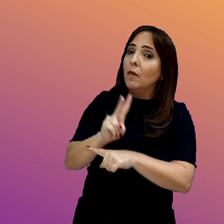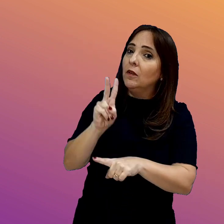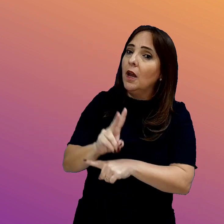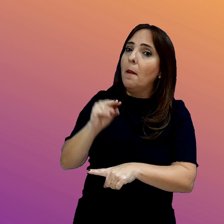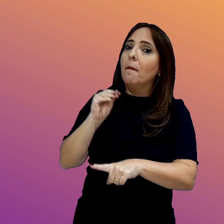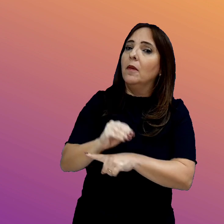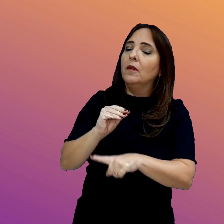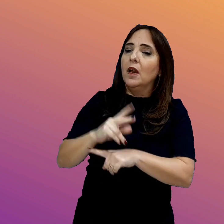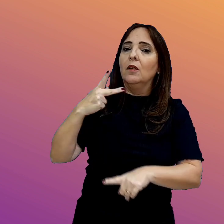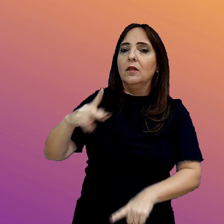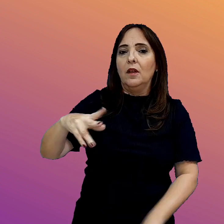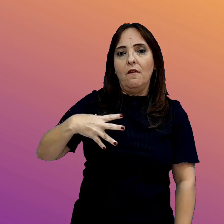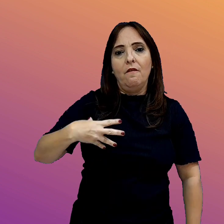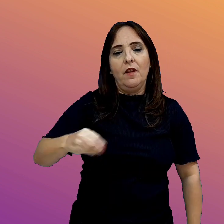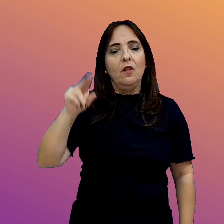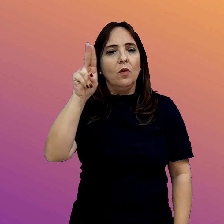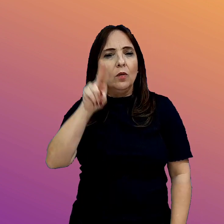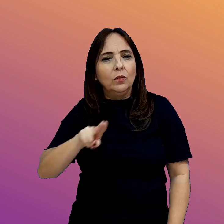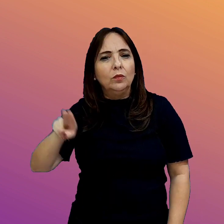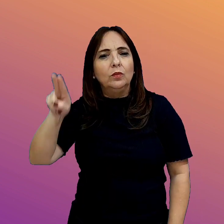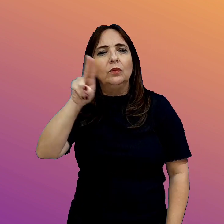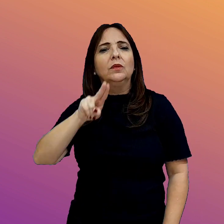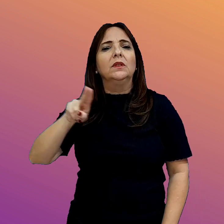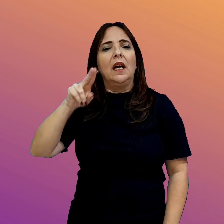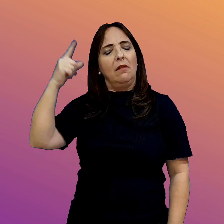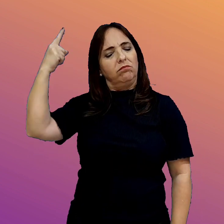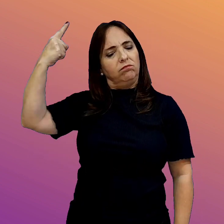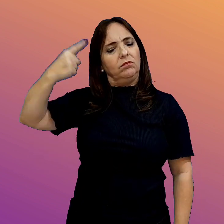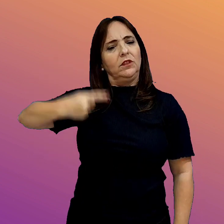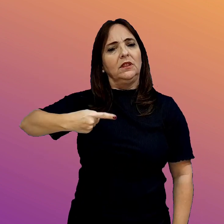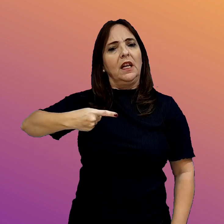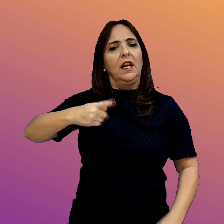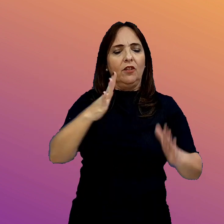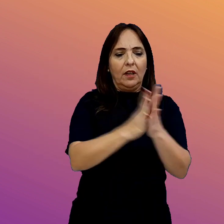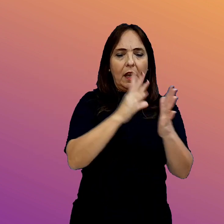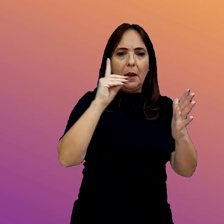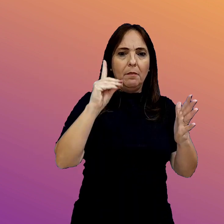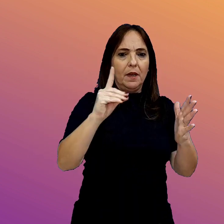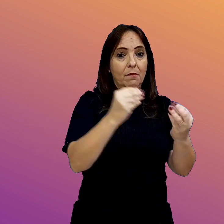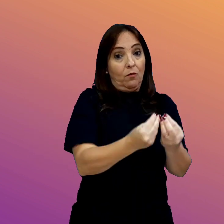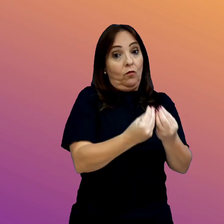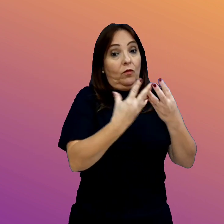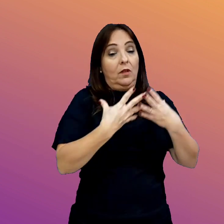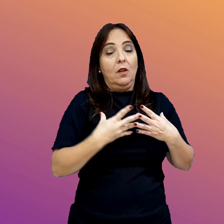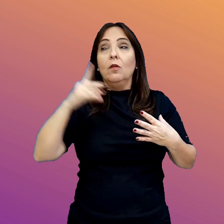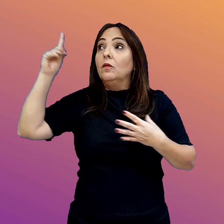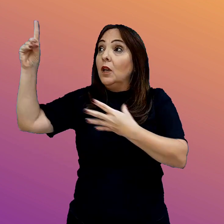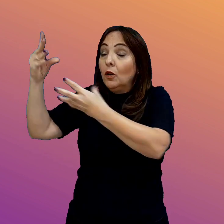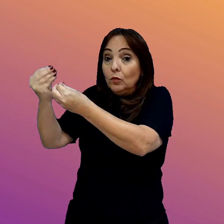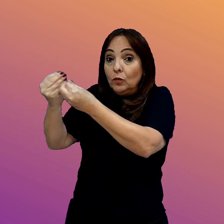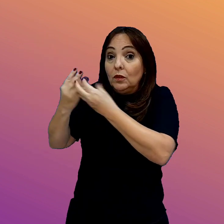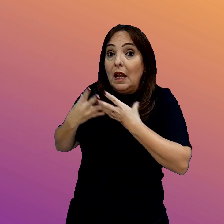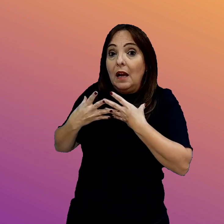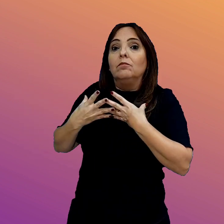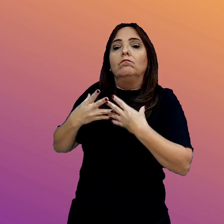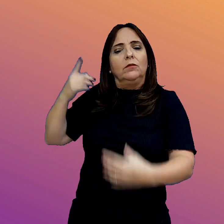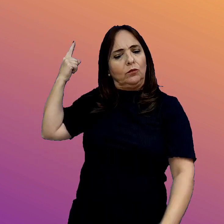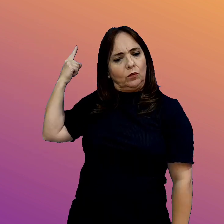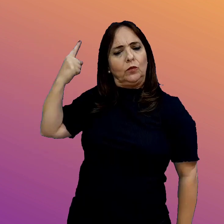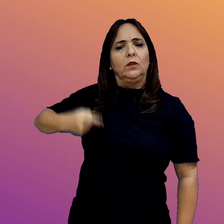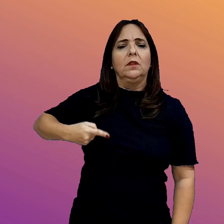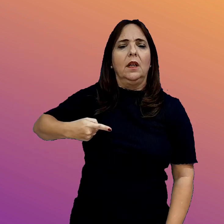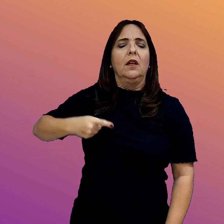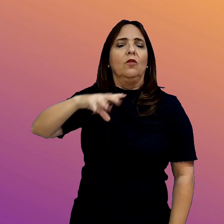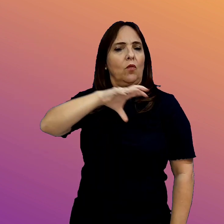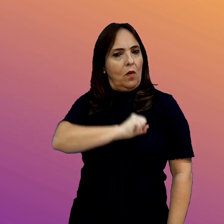Bíblia nos dá. A Bíblia nos dá essa autoridade. Deus nos dá essa autoridade. Uma autoridade com amor, obviamente, né? Mas proteger